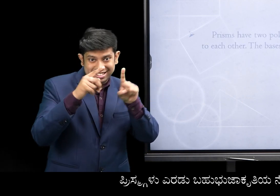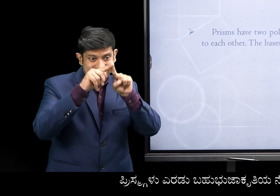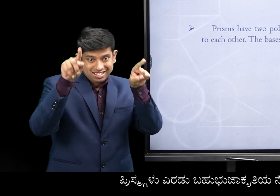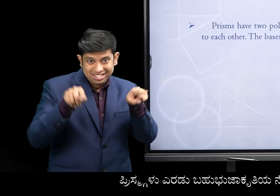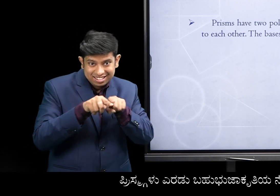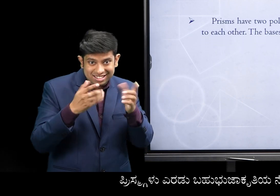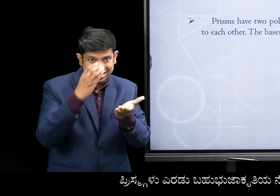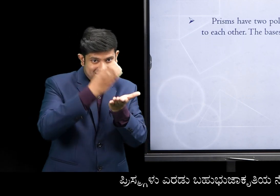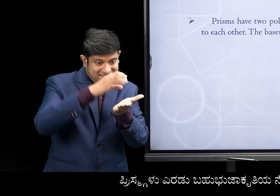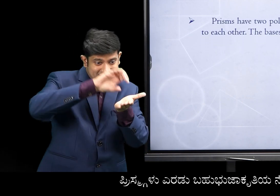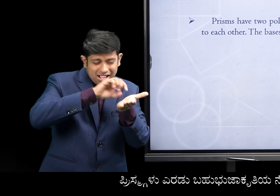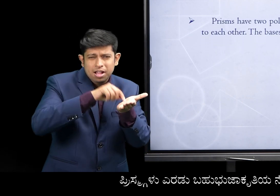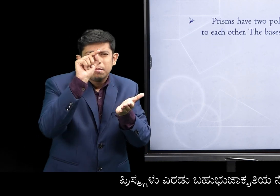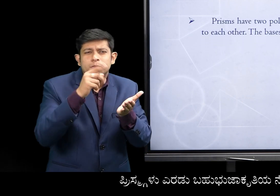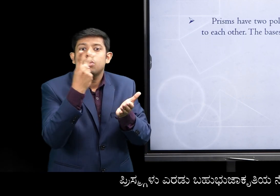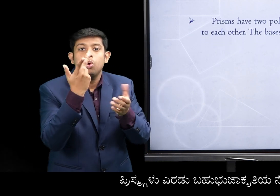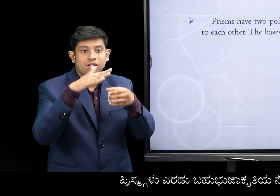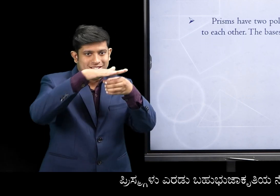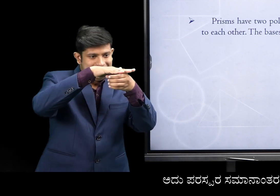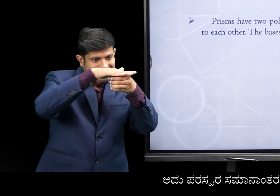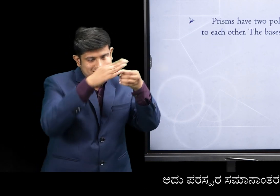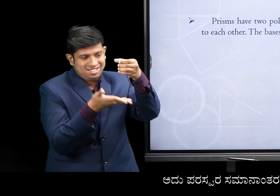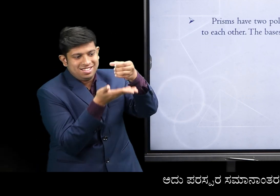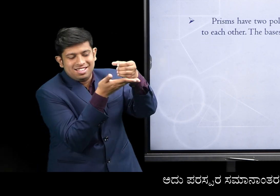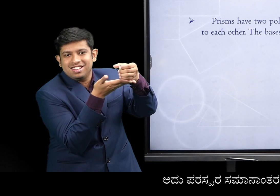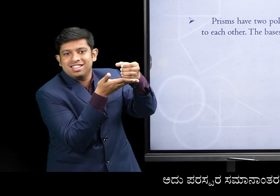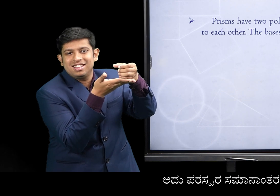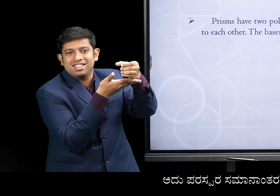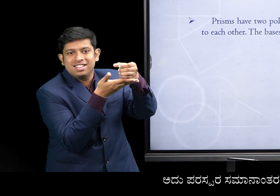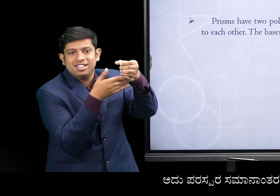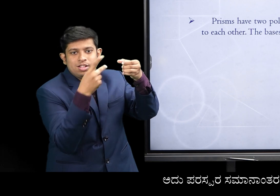ಪ್ರಿಸಂಗಳು ಎರಡು ಬಹುಭುಜಾಕೃತಿಯ ನೆಲೆಗಳನ್ನ ಹೊಂದಿದ್ದು ಅದು ಪರಸ್ಪರ ಸಮಾನಾಂತರವಾಗಿದೆ.